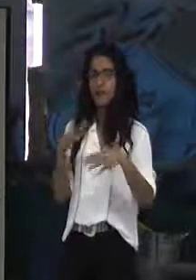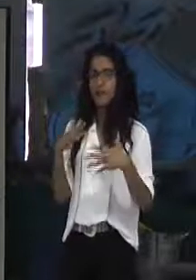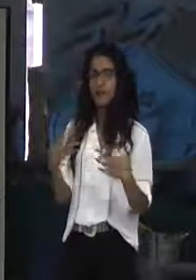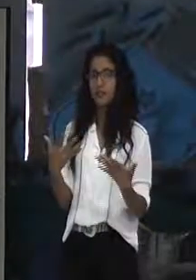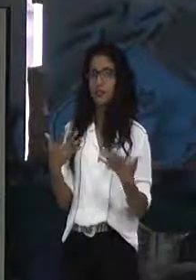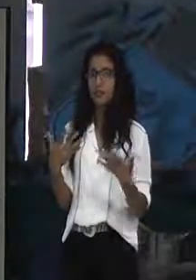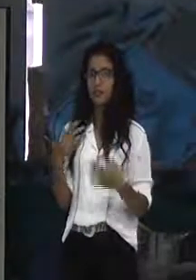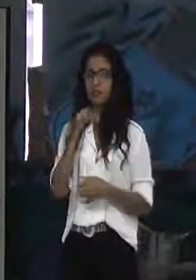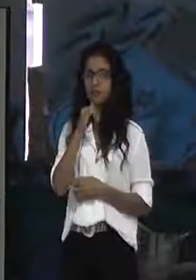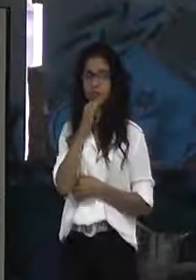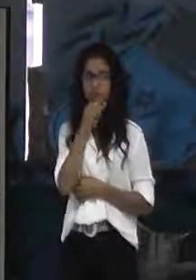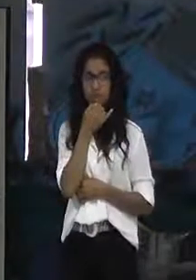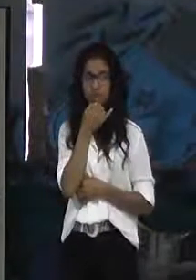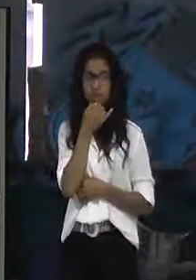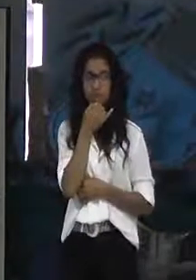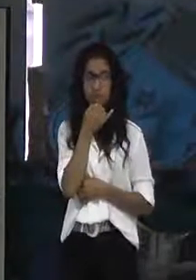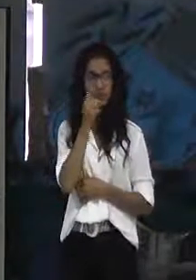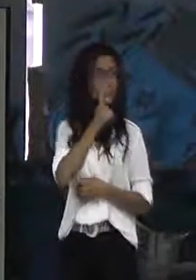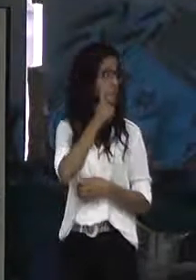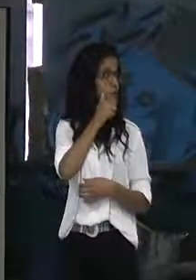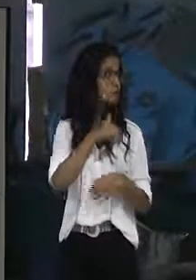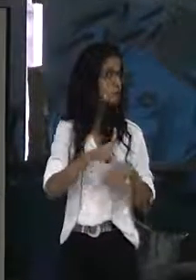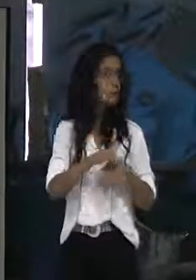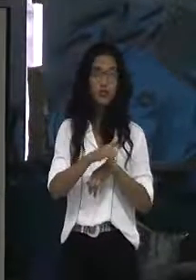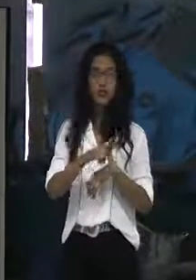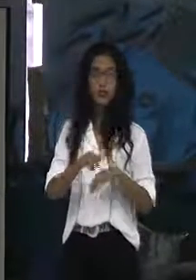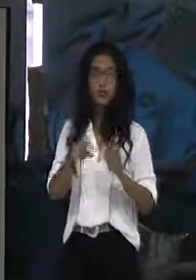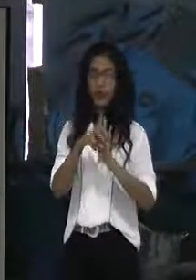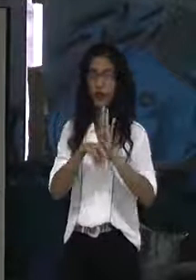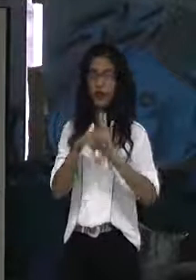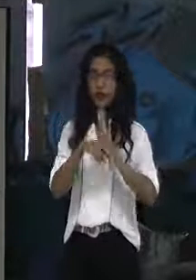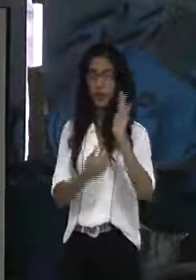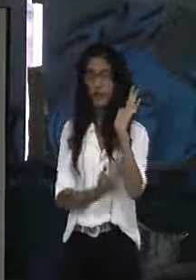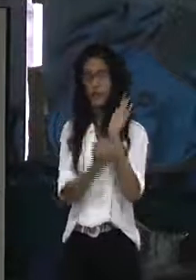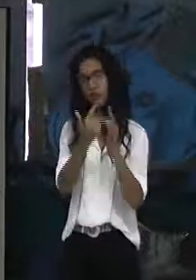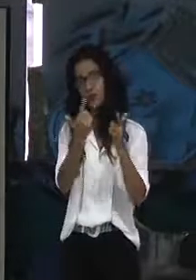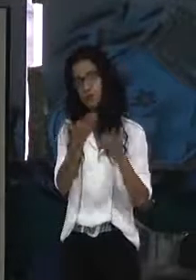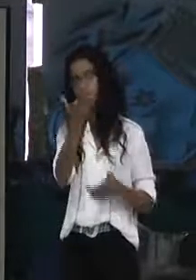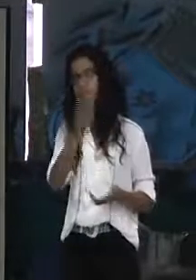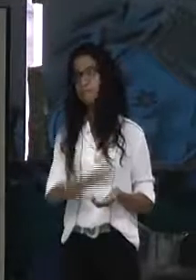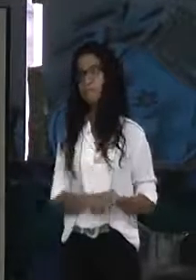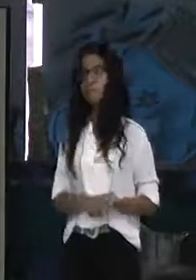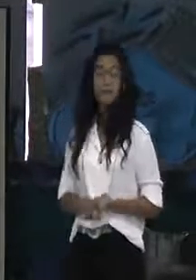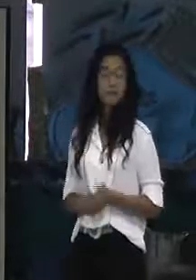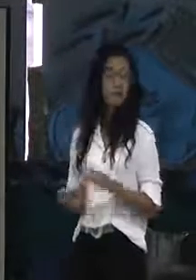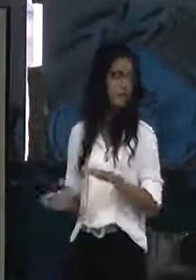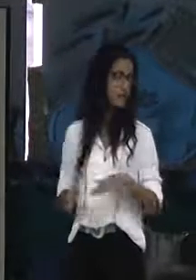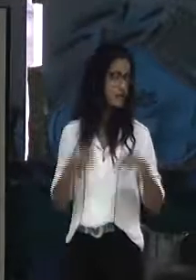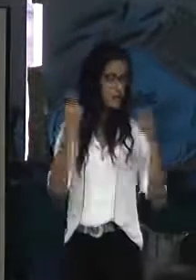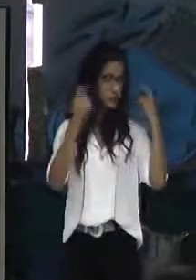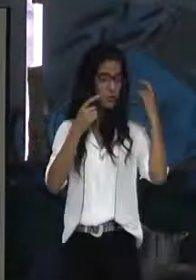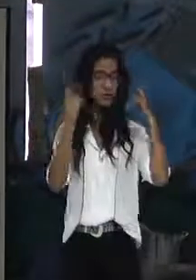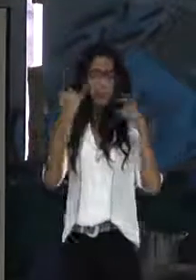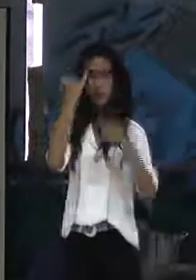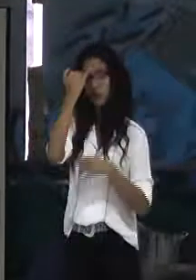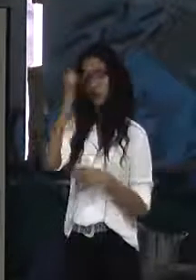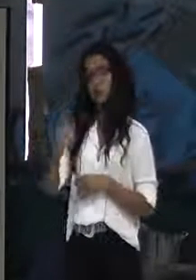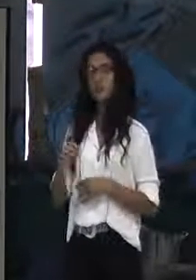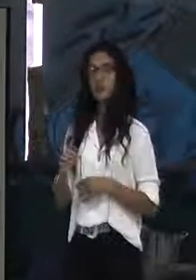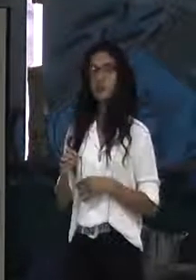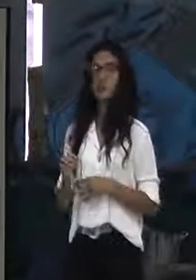ausência de Ilka aqui. Mas queria deixar essa nossa preocupação, vereador Ivo. E essa preocupação, nós